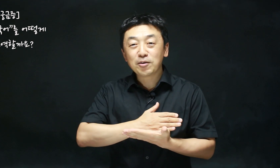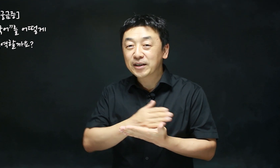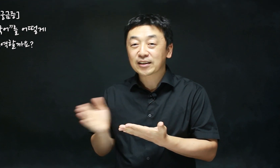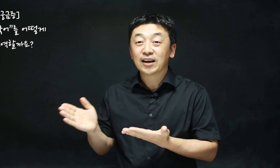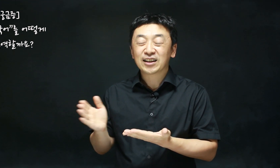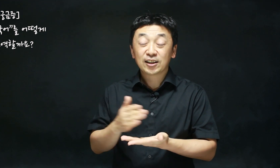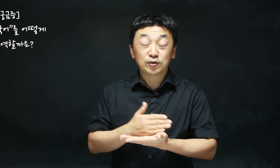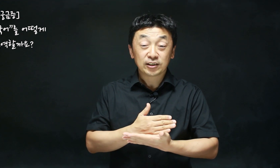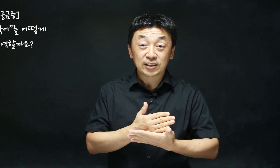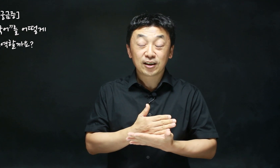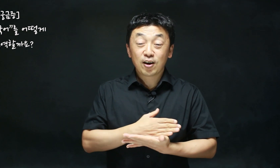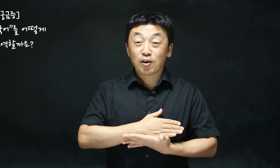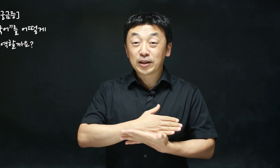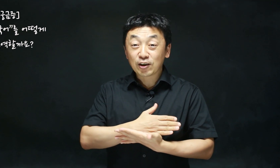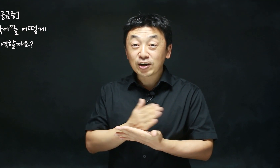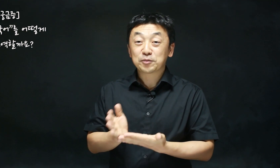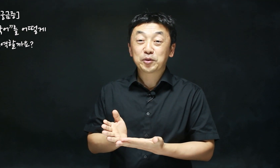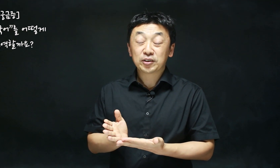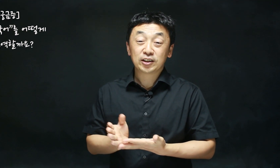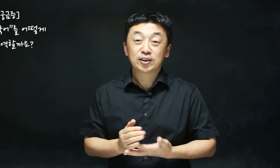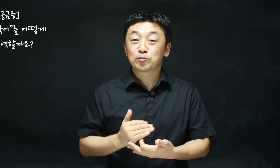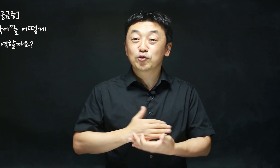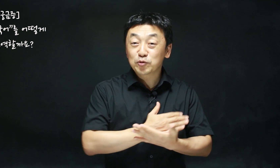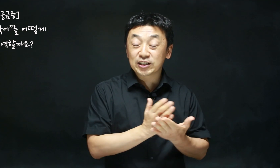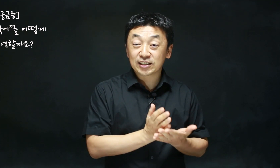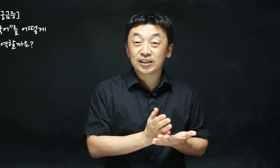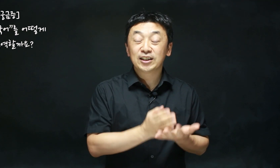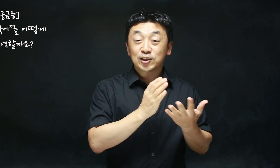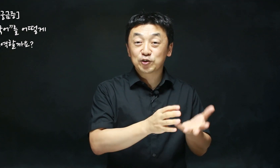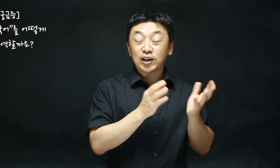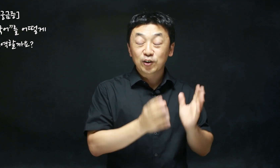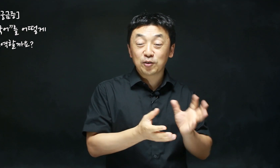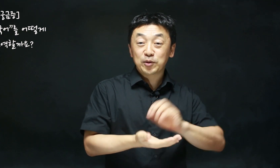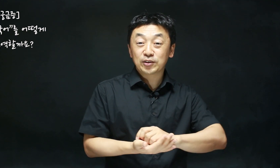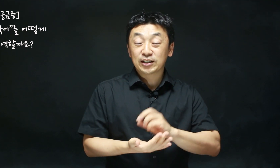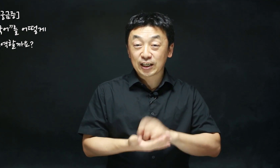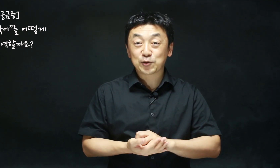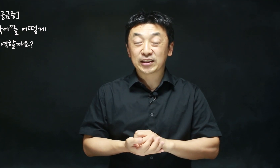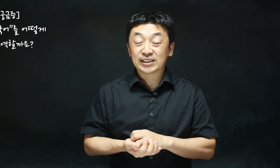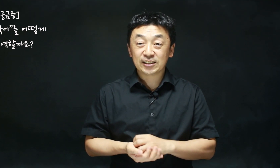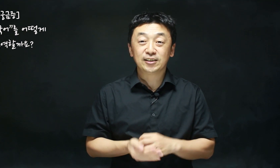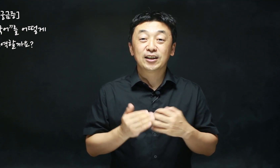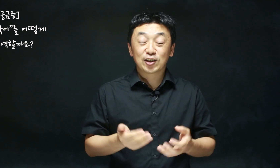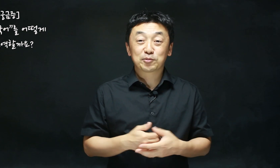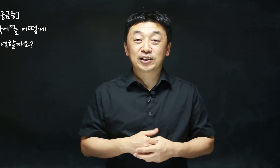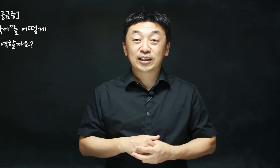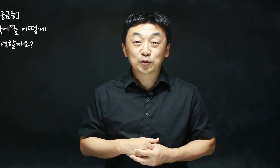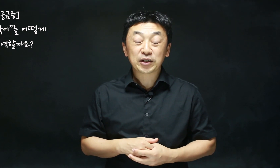얼마나 다양하게 할 수 있는지, 얼마나 여러 가지 표현들이 있는지, 무궁무진한지, 그 중에 어떤 표현들을 가지고 왔는지를 여러분들에게